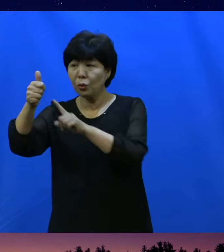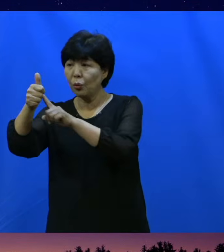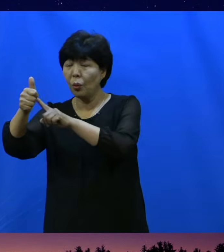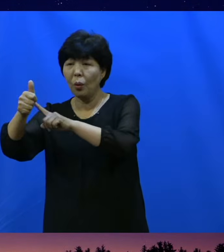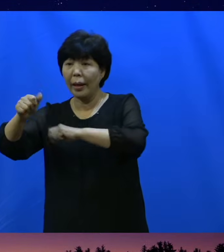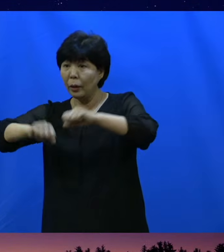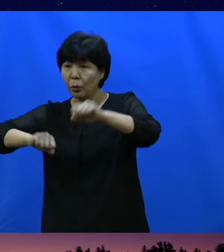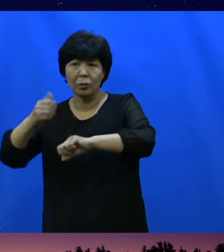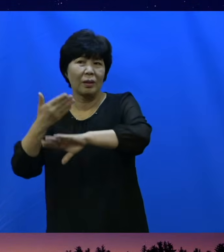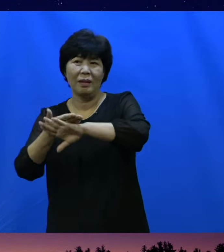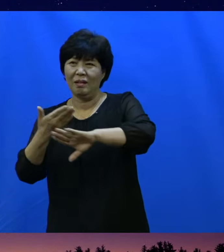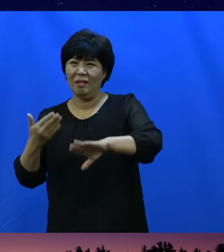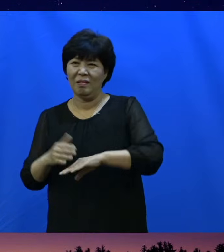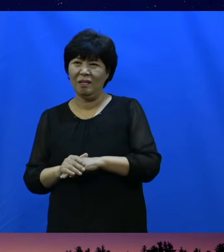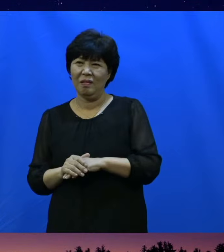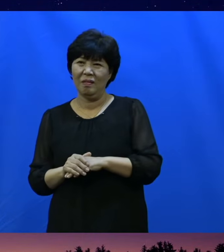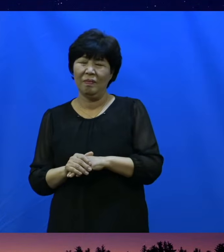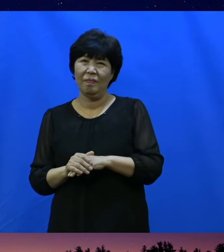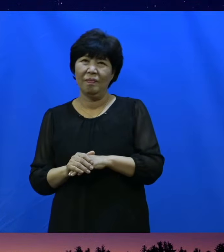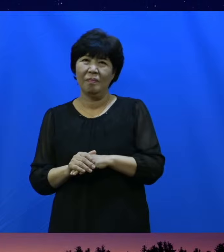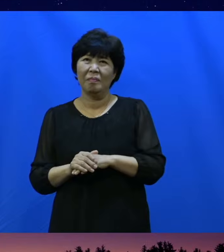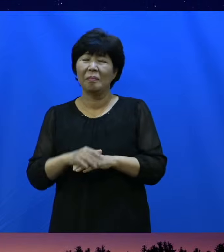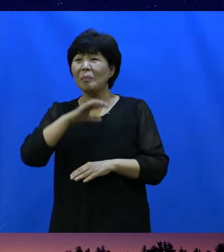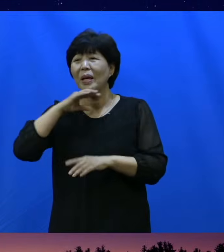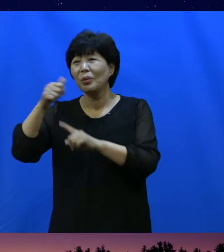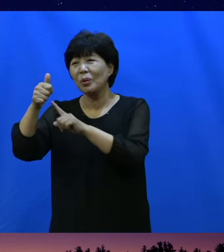베드로의 슬픔은 책망으로부터 온 슬픔이에요.